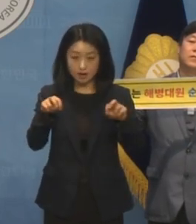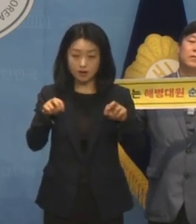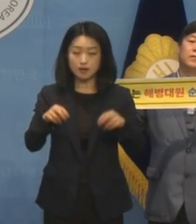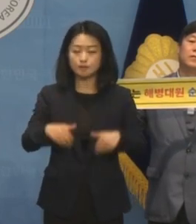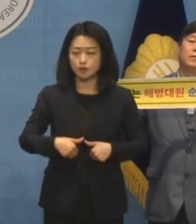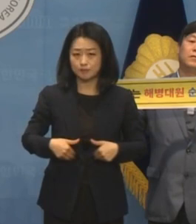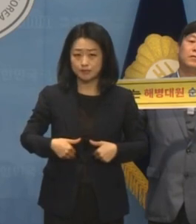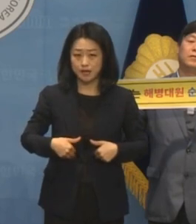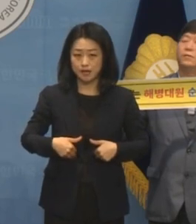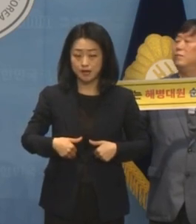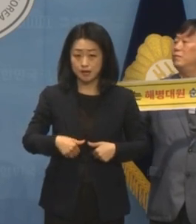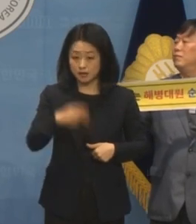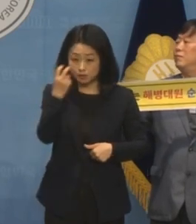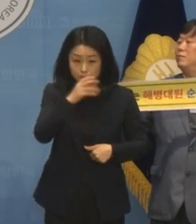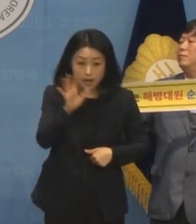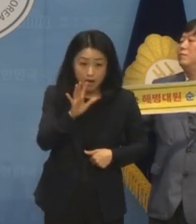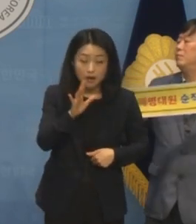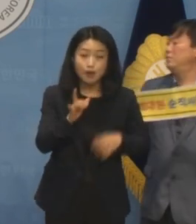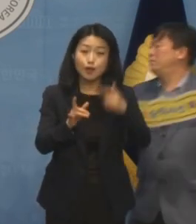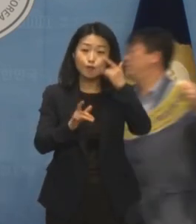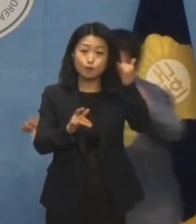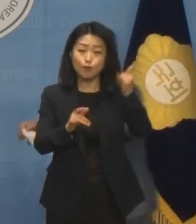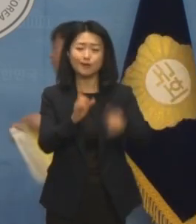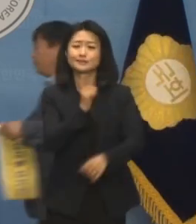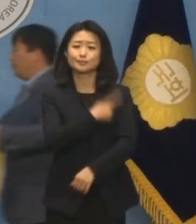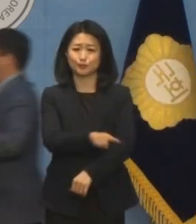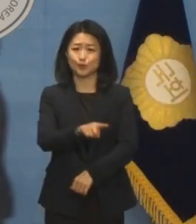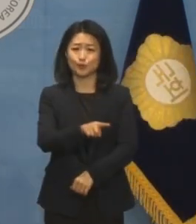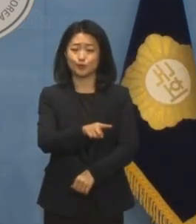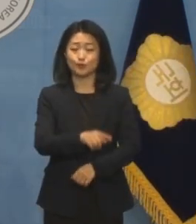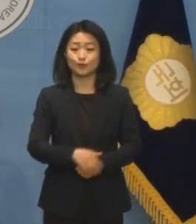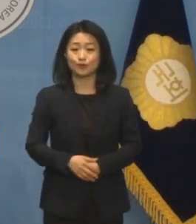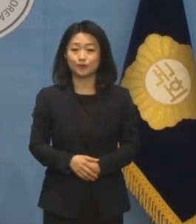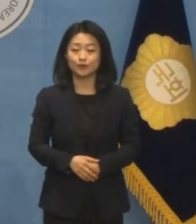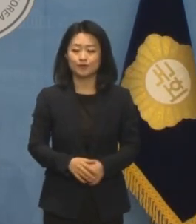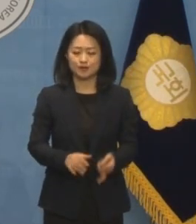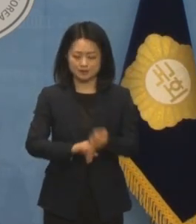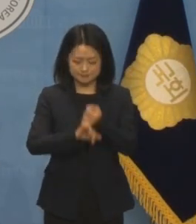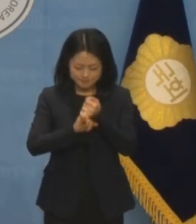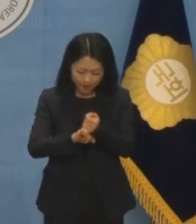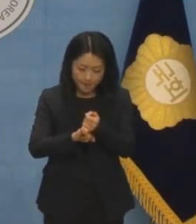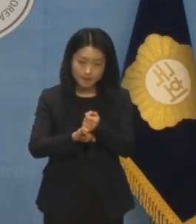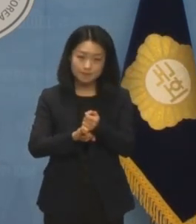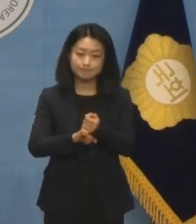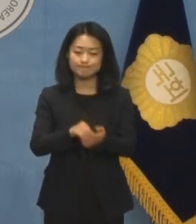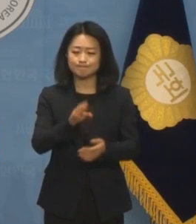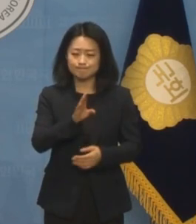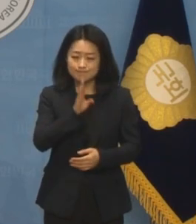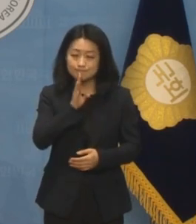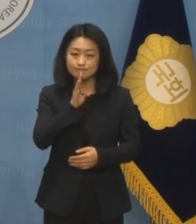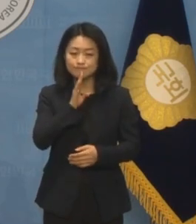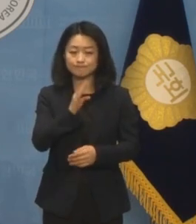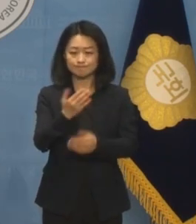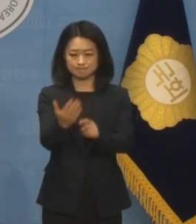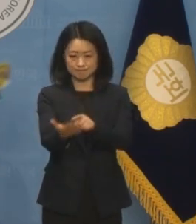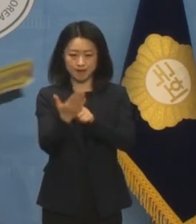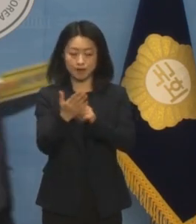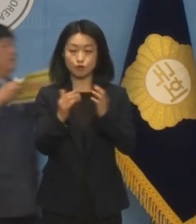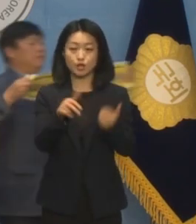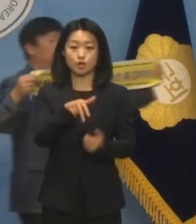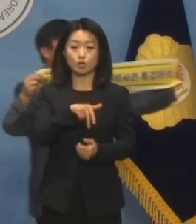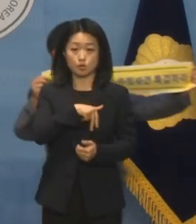못한다면 아버지로서 어머니로서의 자격이 없는 것입니다. 반드시 진실을 밝혀주셔서